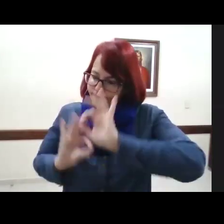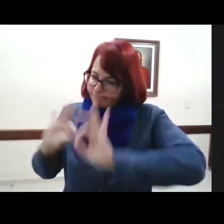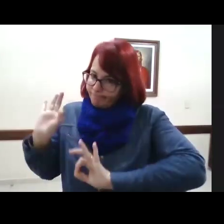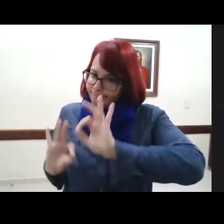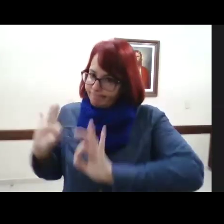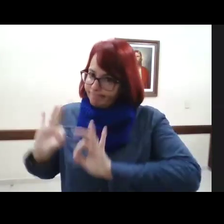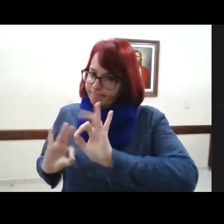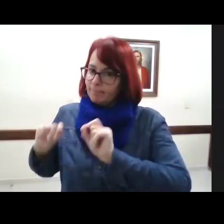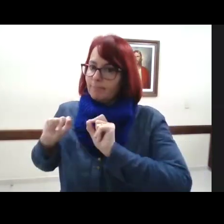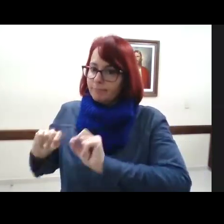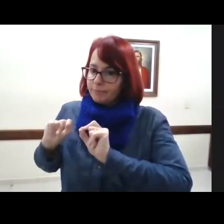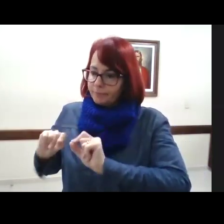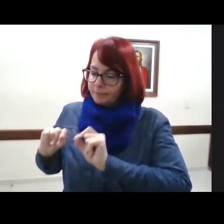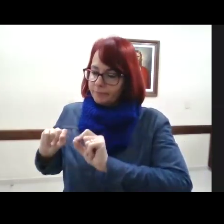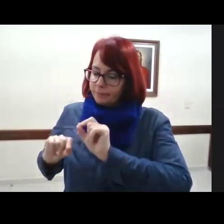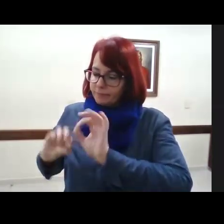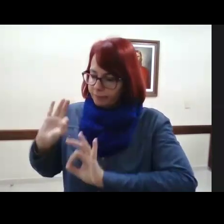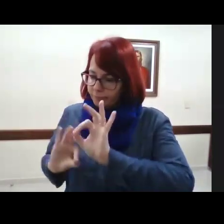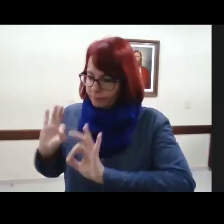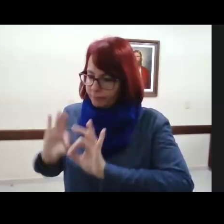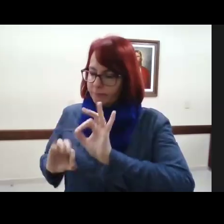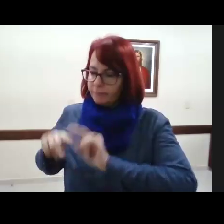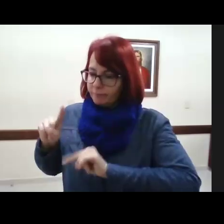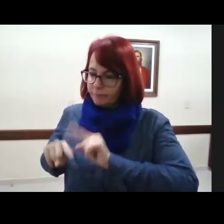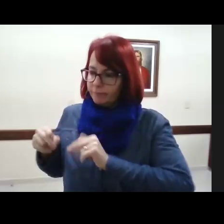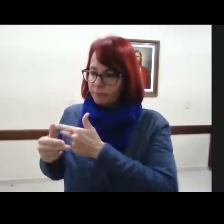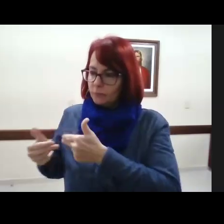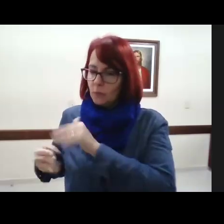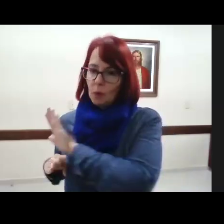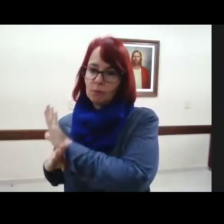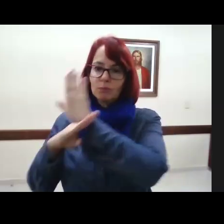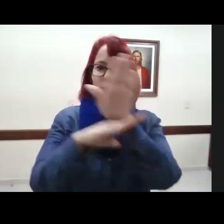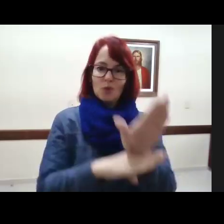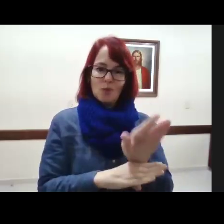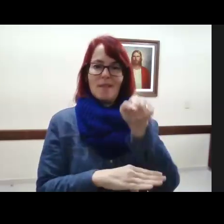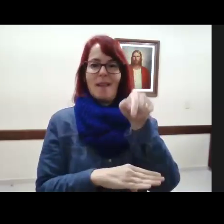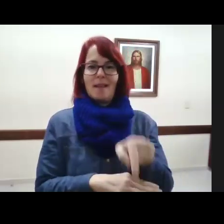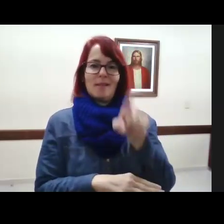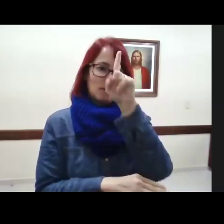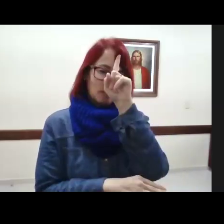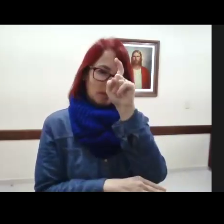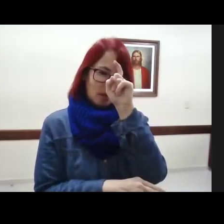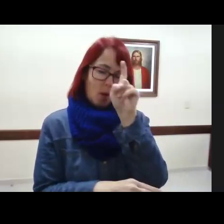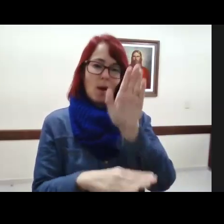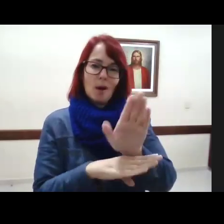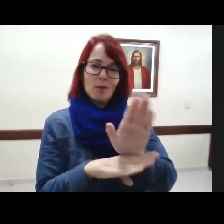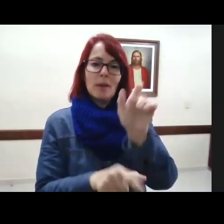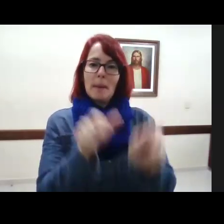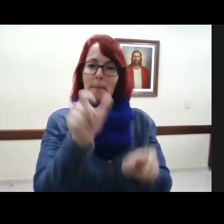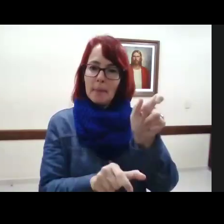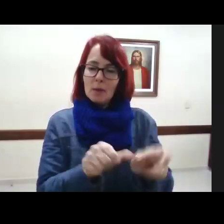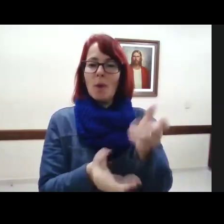poder prestar algum serviço que possa beneficiar e possa ajudar as pessoas que